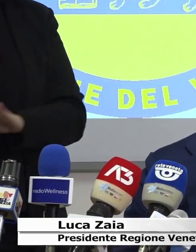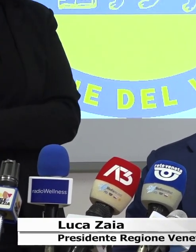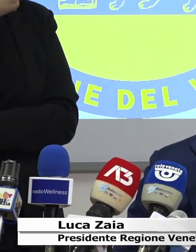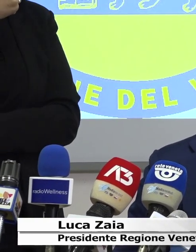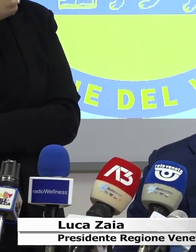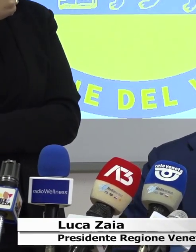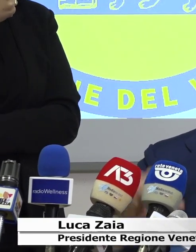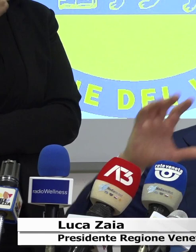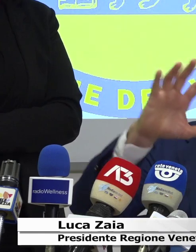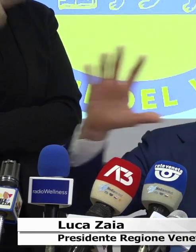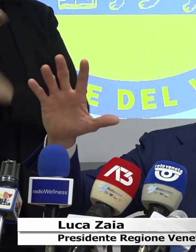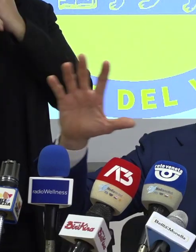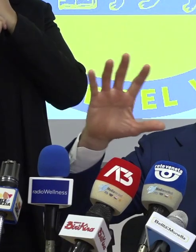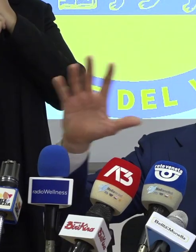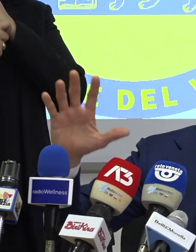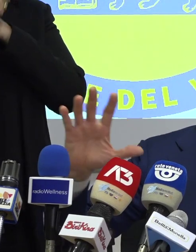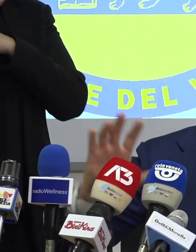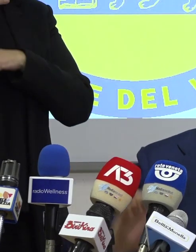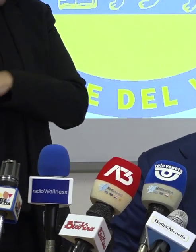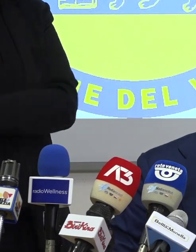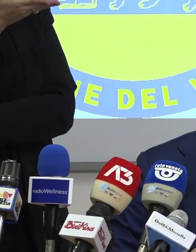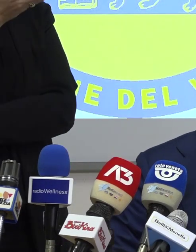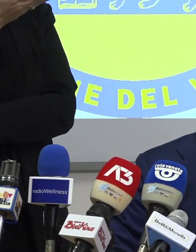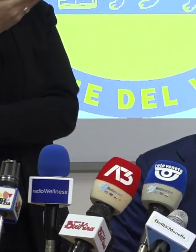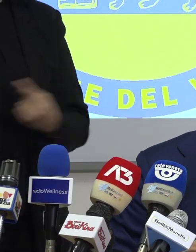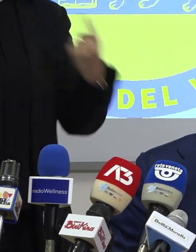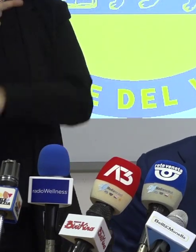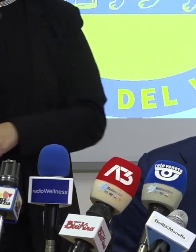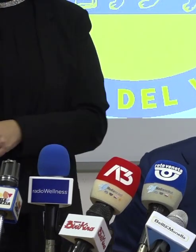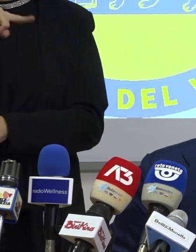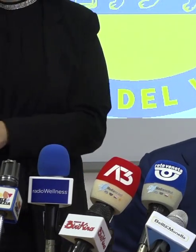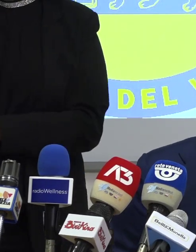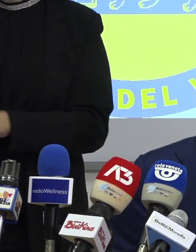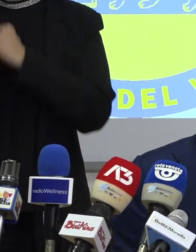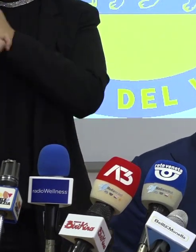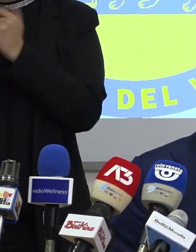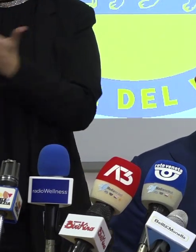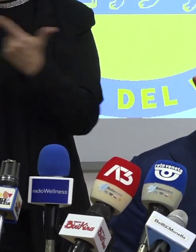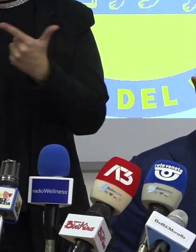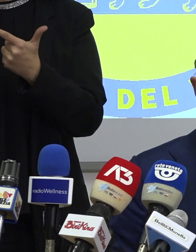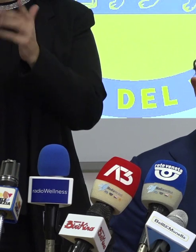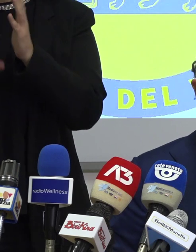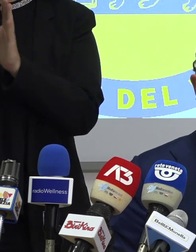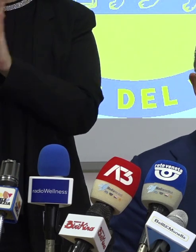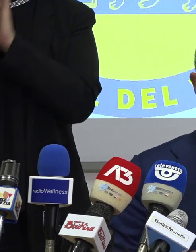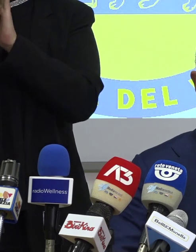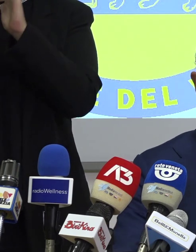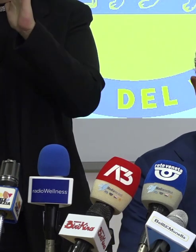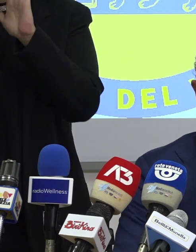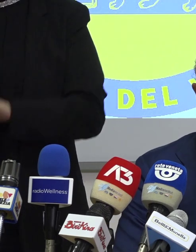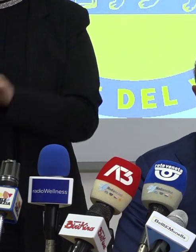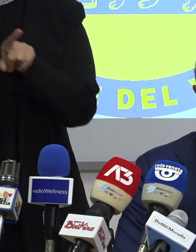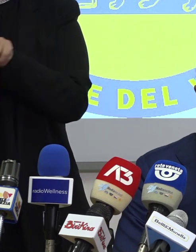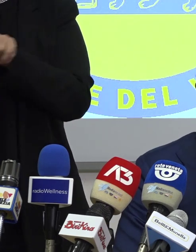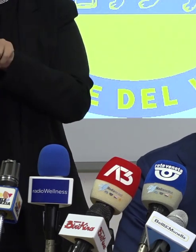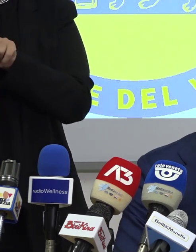Lo dico a titolo informativo per far capire quanto variegata sia questa questione. Il tema di un